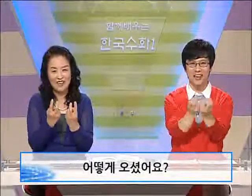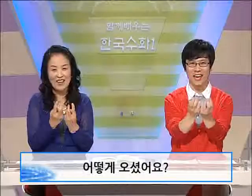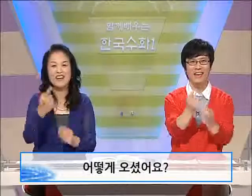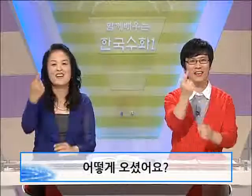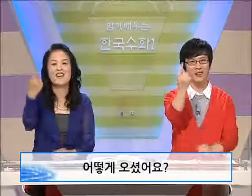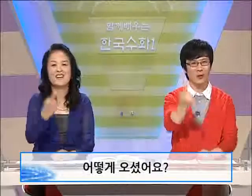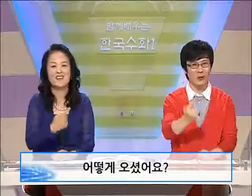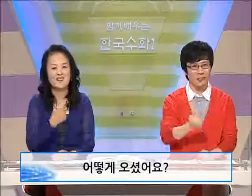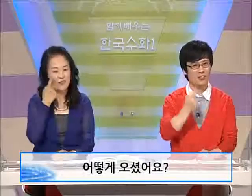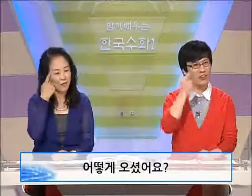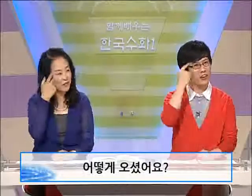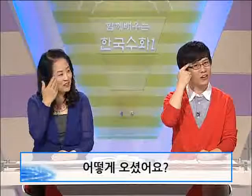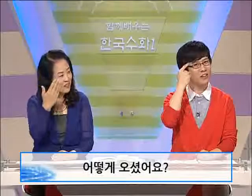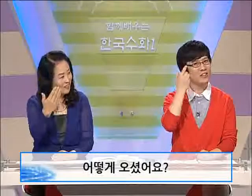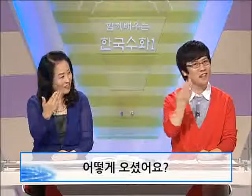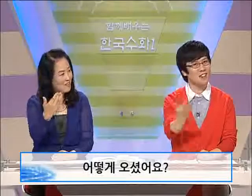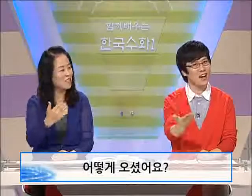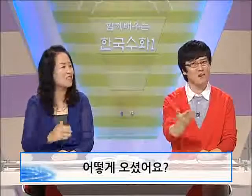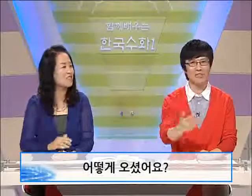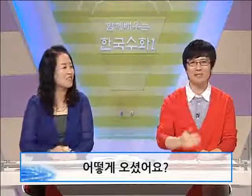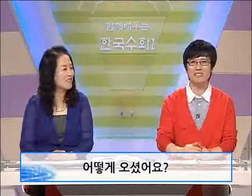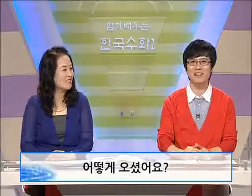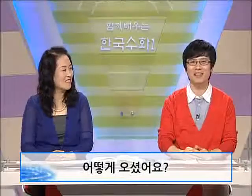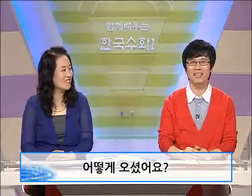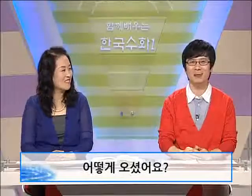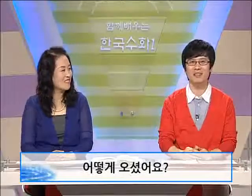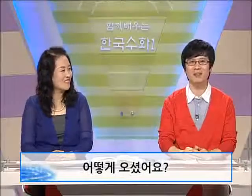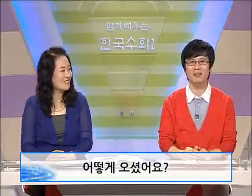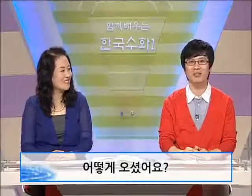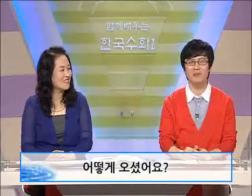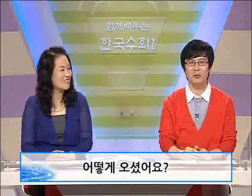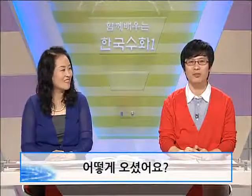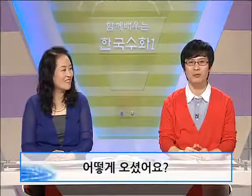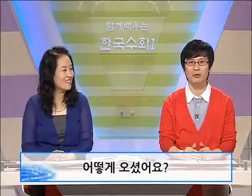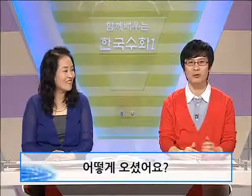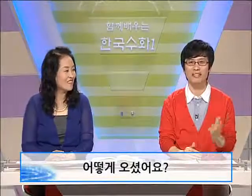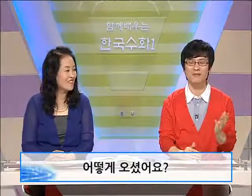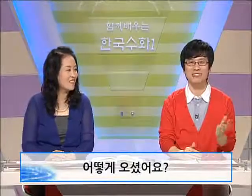어떻게 오셨어요? 자, 우리 김근영 학생이 혼자서 한 번 표현해 보도록 하겠습니다.